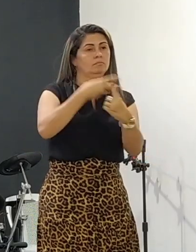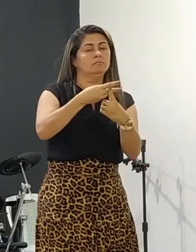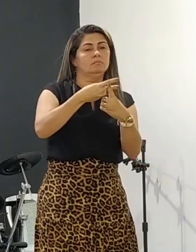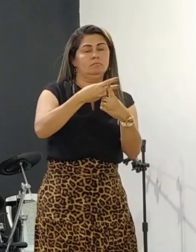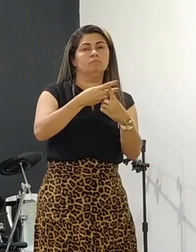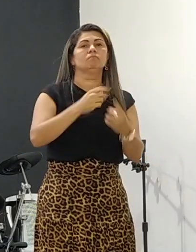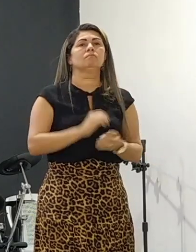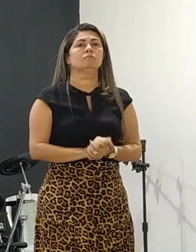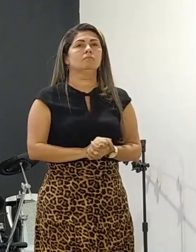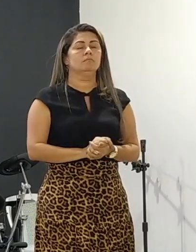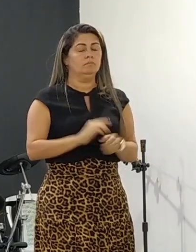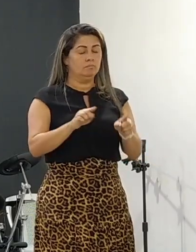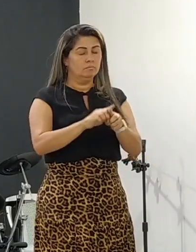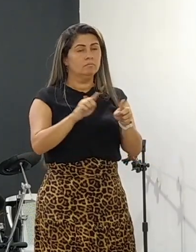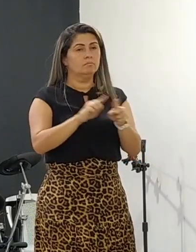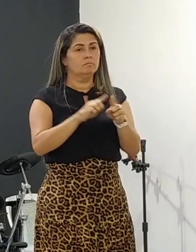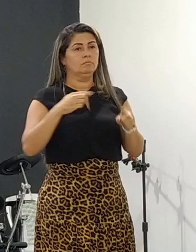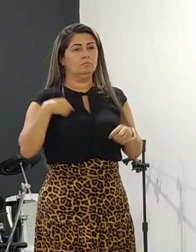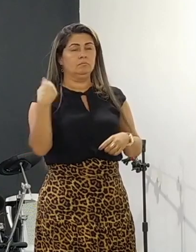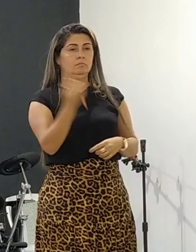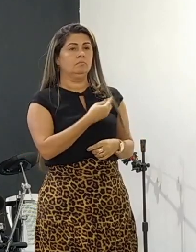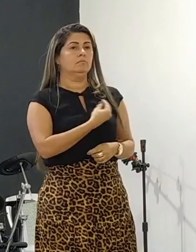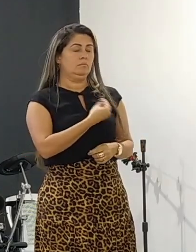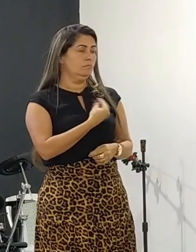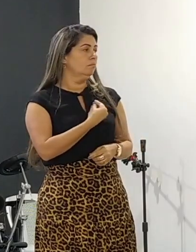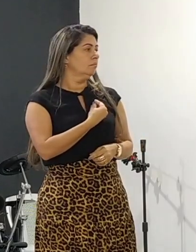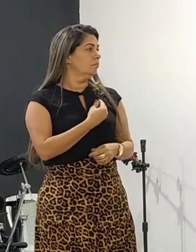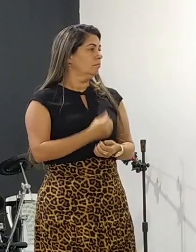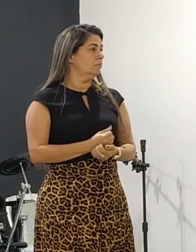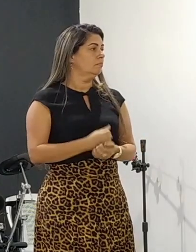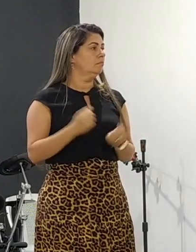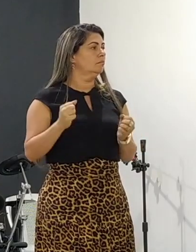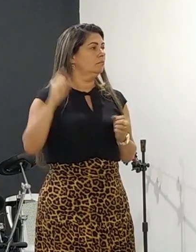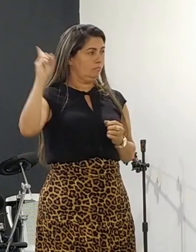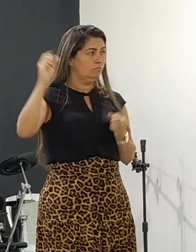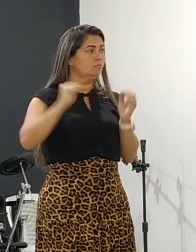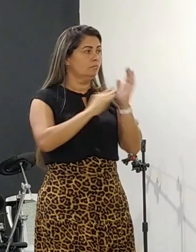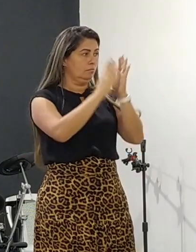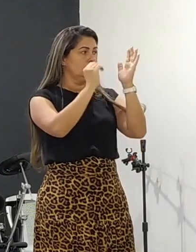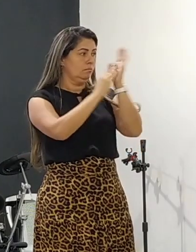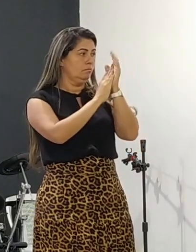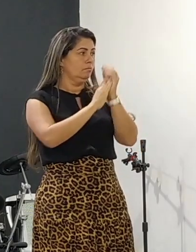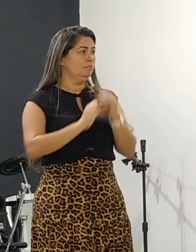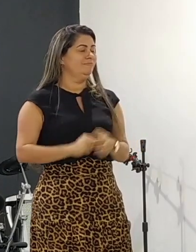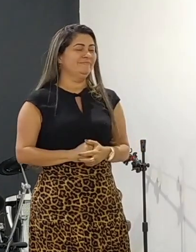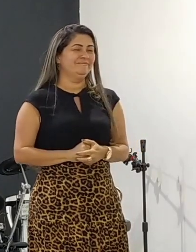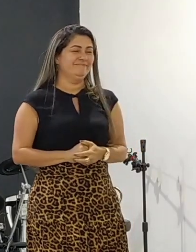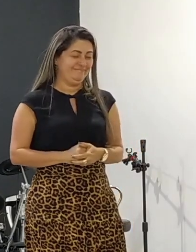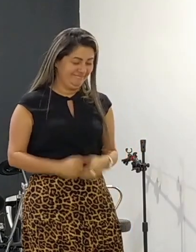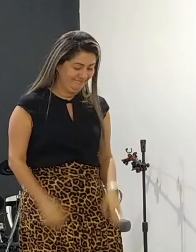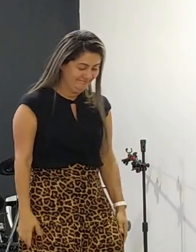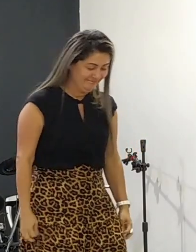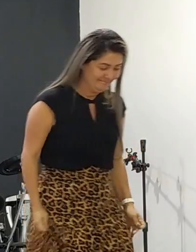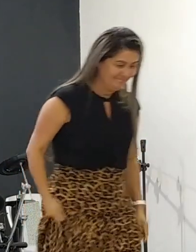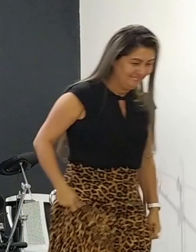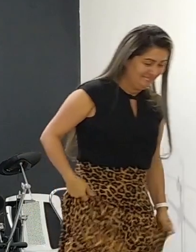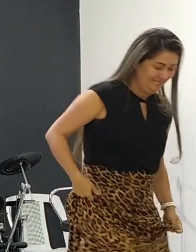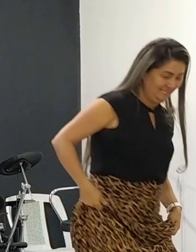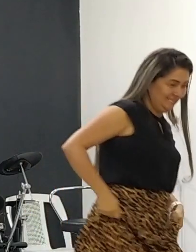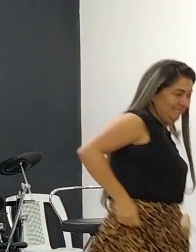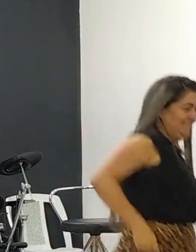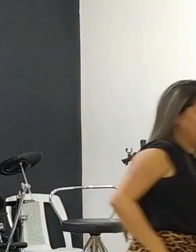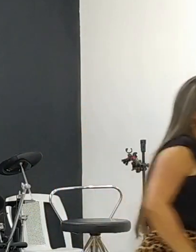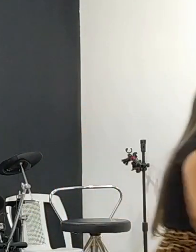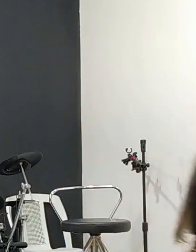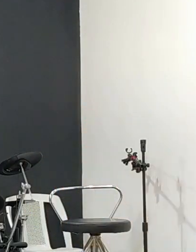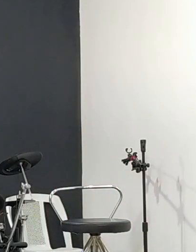mão dele. E é assim também que acontece nas nossas vidas. Deus seja louvado por isso. Também nesta manhã, na nossa escola de